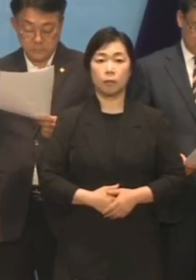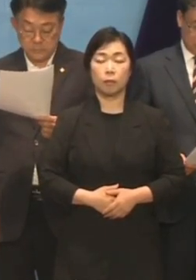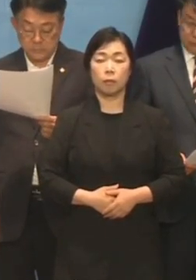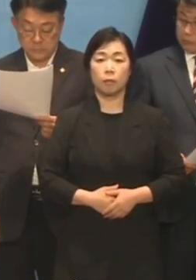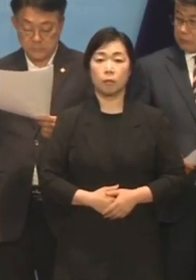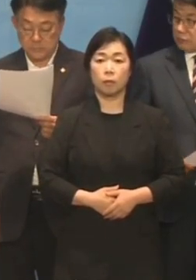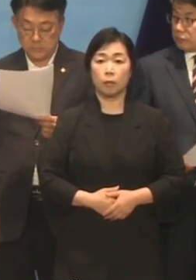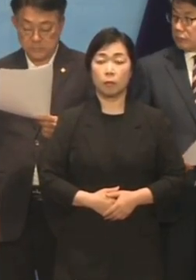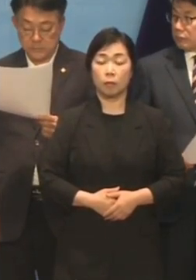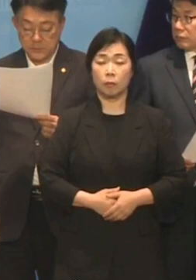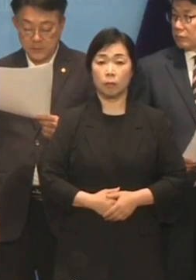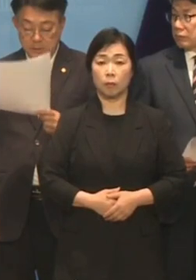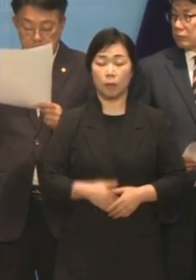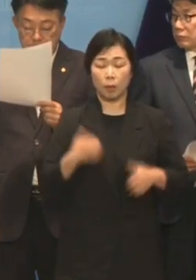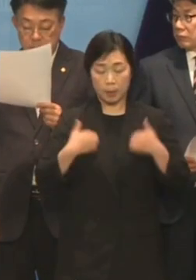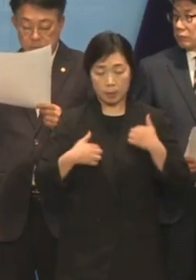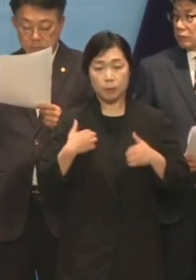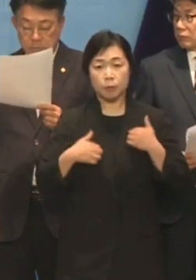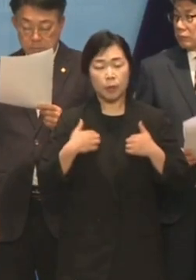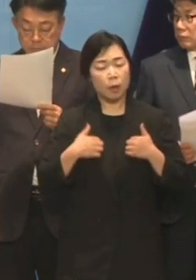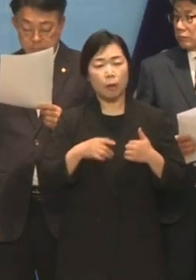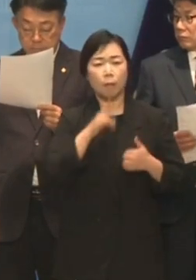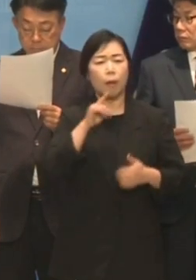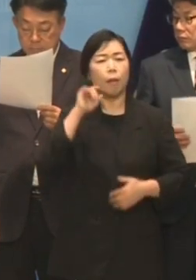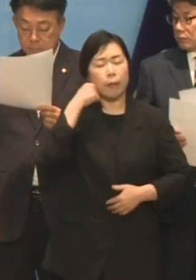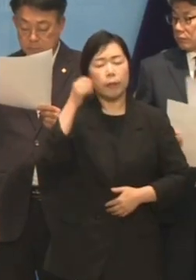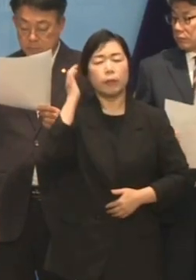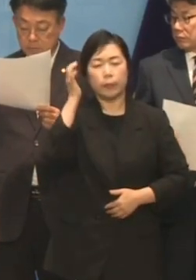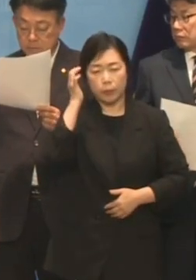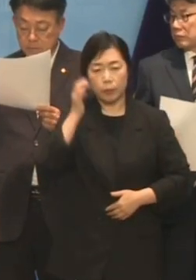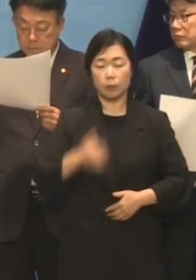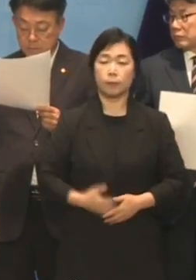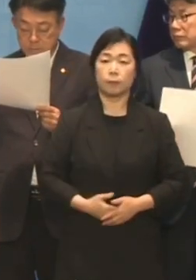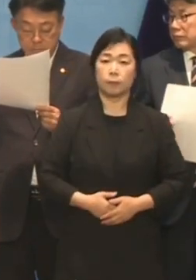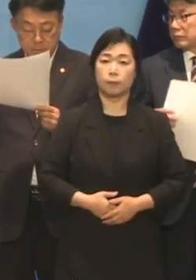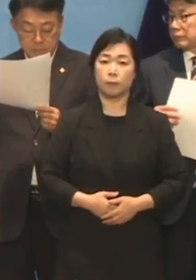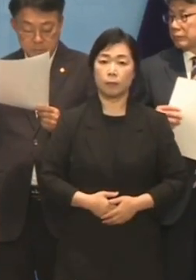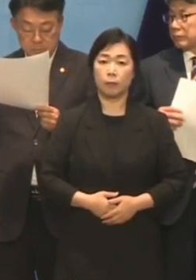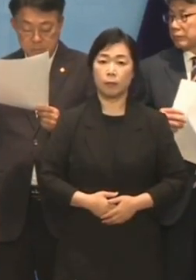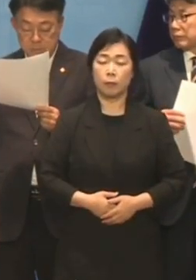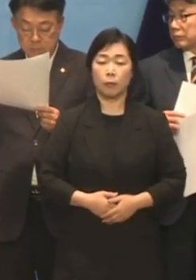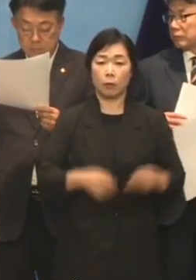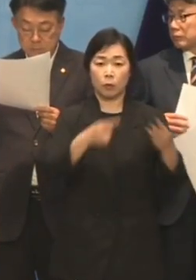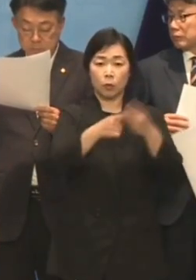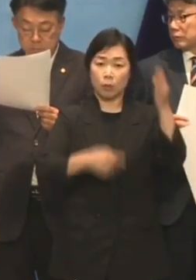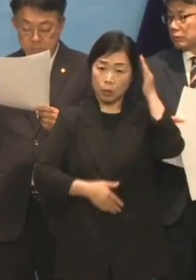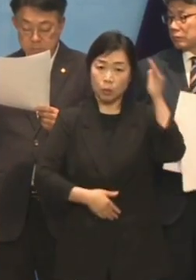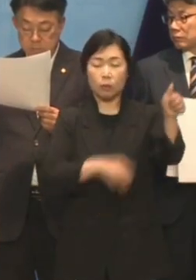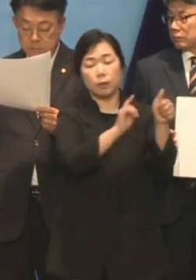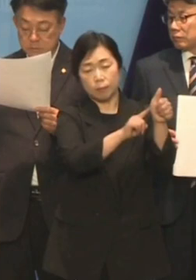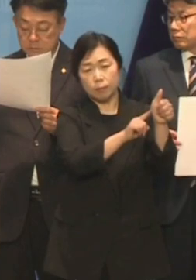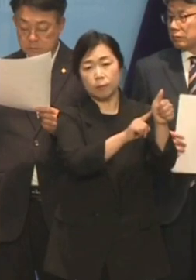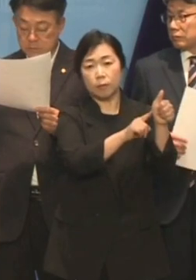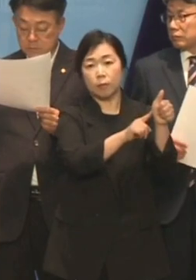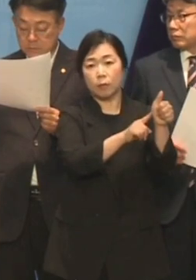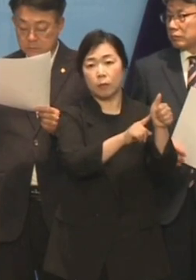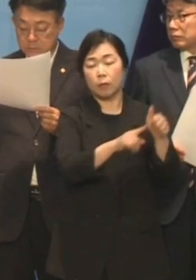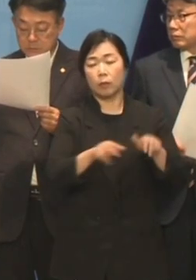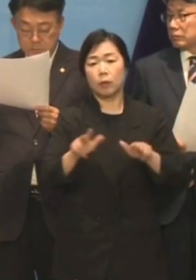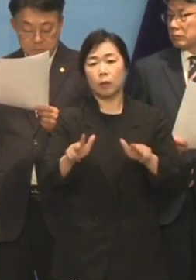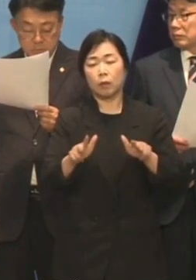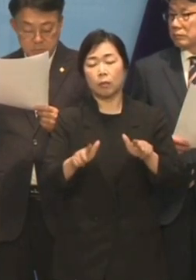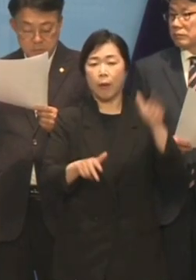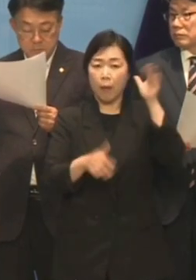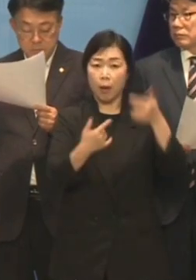네, 반갑습니다라는 말을 참아 못하겠네요. 윤석열 대통령님, 토리와